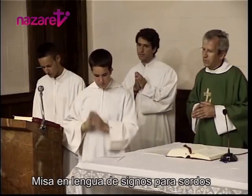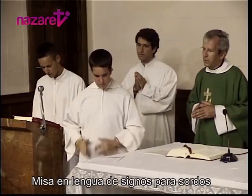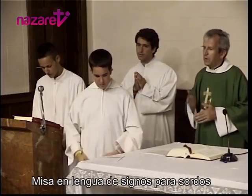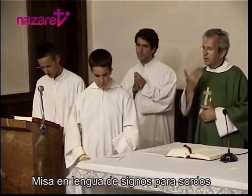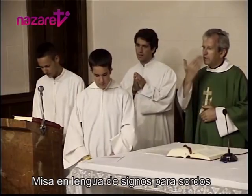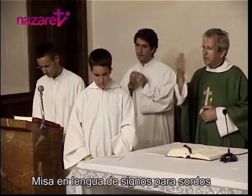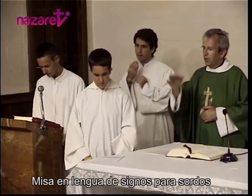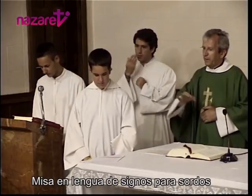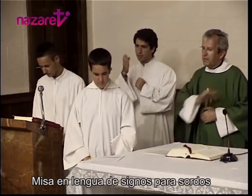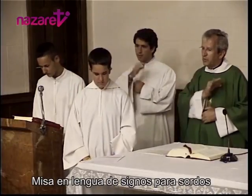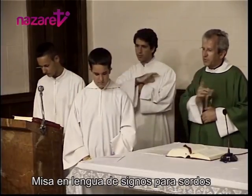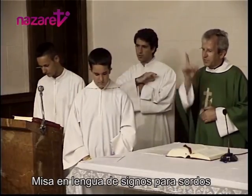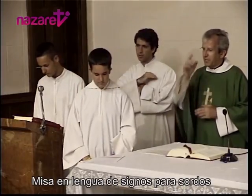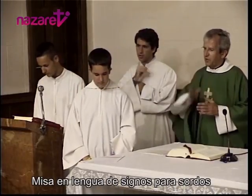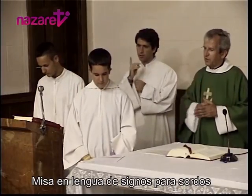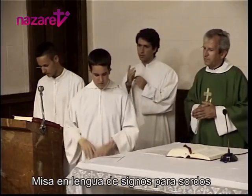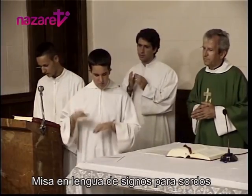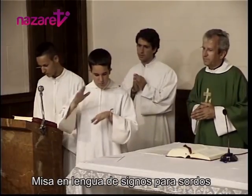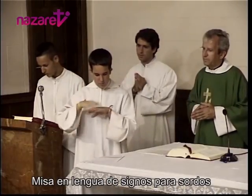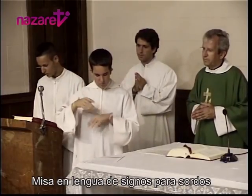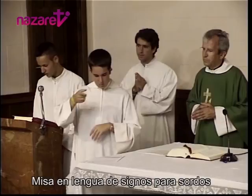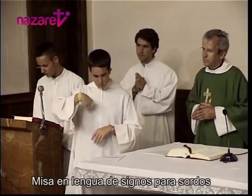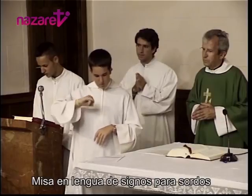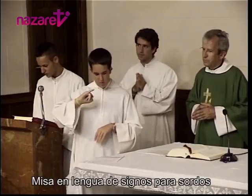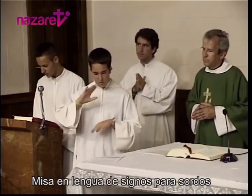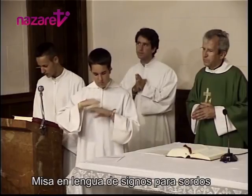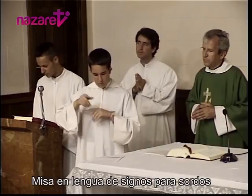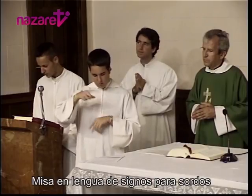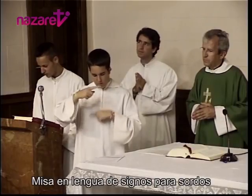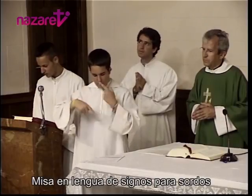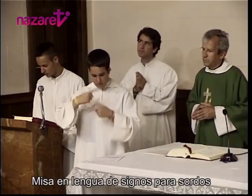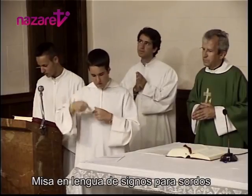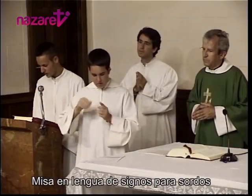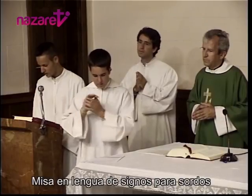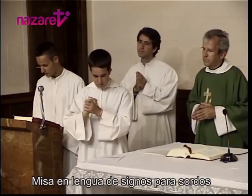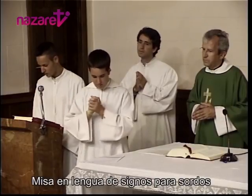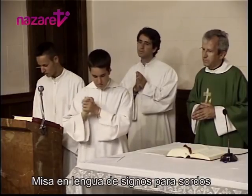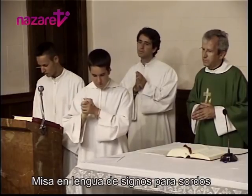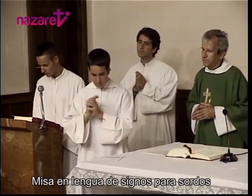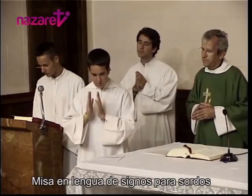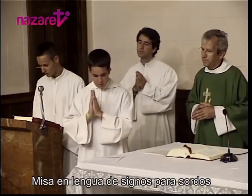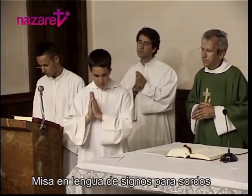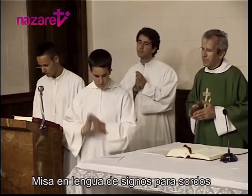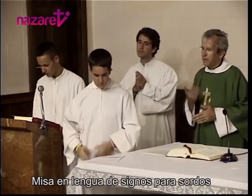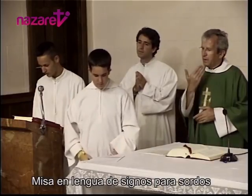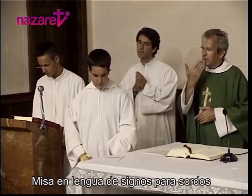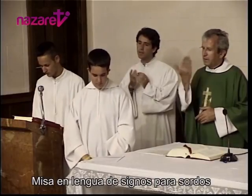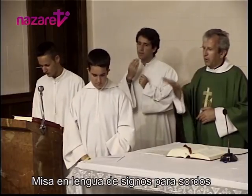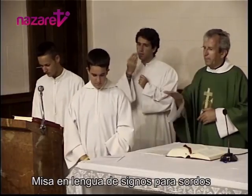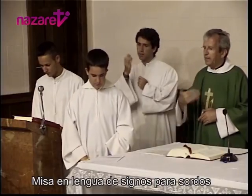Oremos. Te lo pedimos, Señor. Por nosotros y por nuestros familiares y amigos. Oremos.